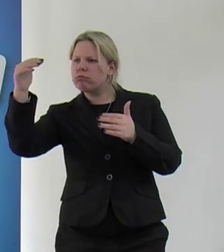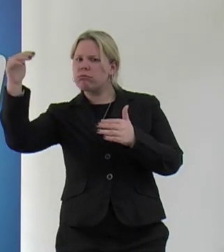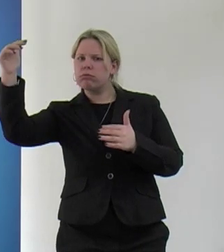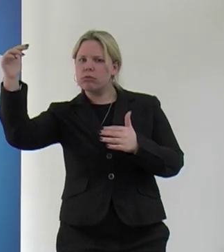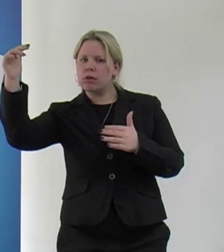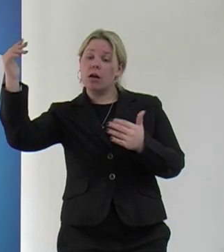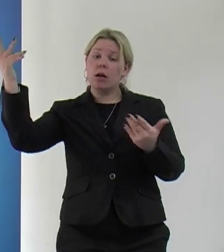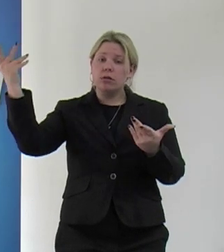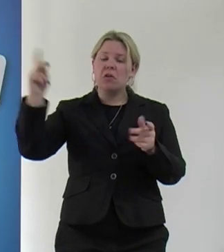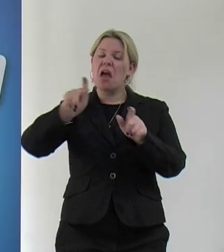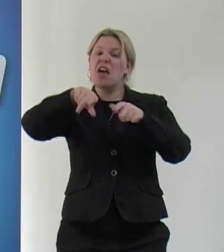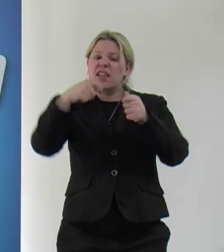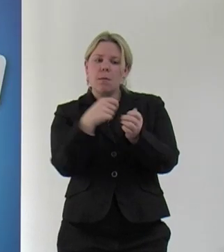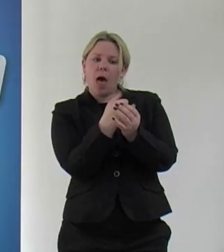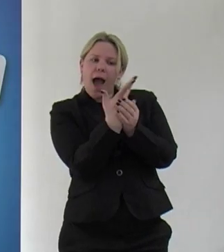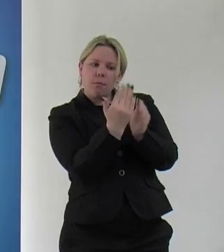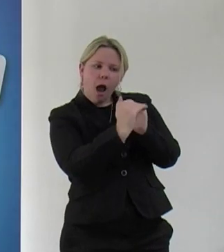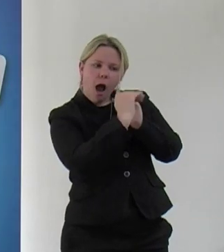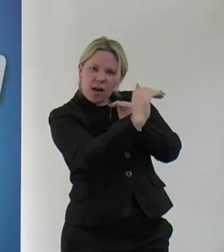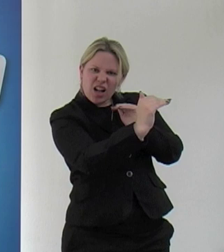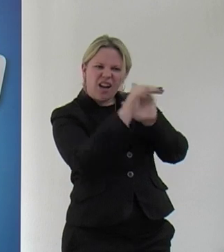In ein paar Ländern gibt es schwere Überschwemmungen.